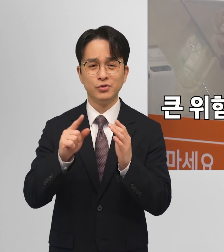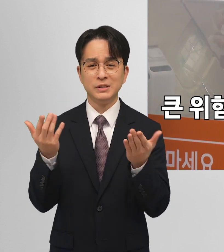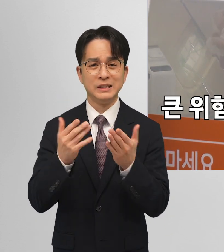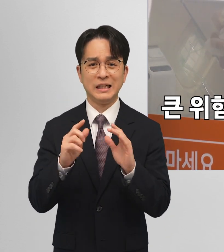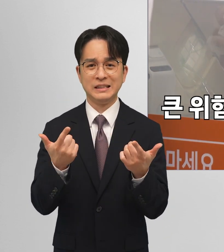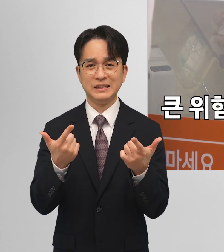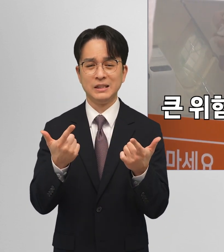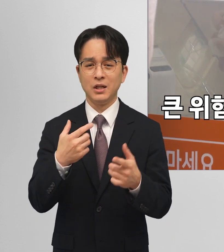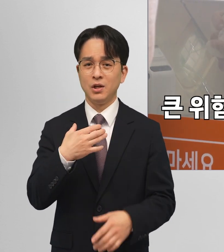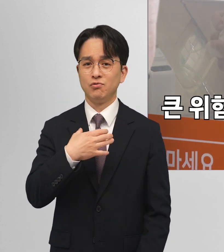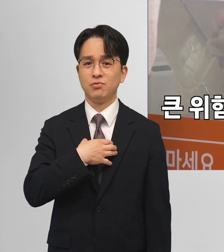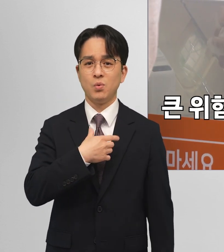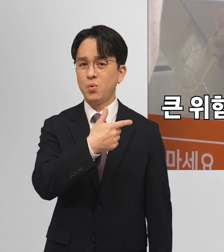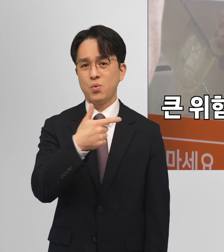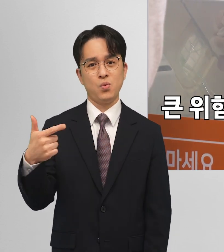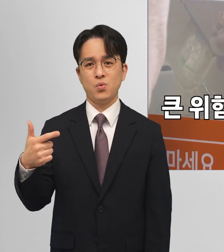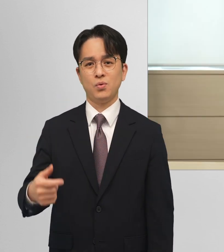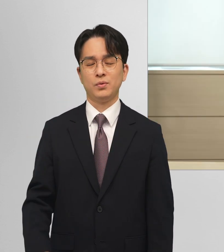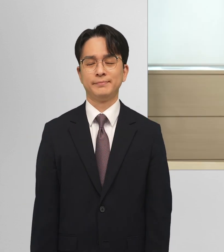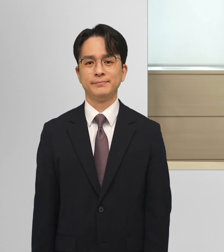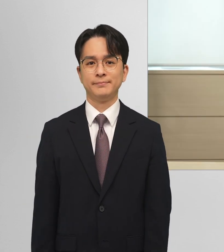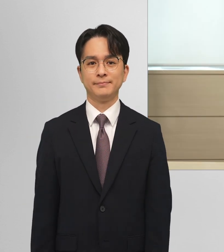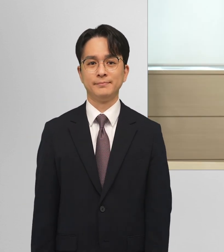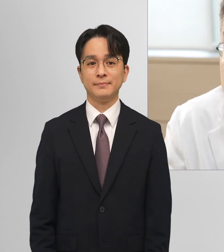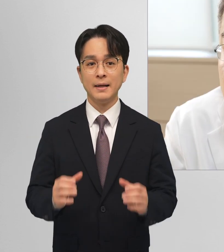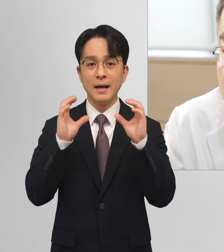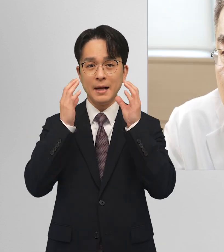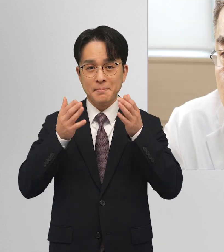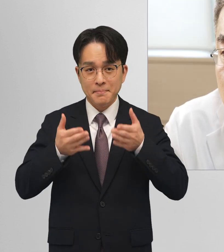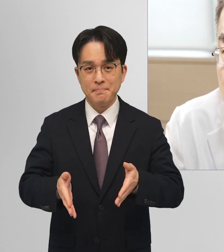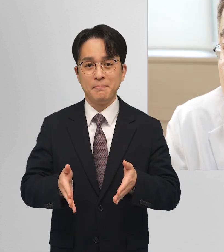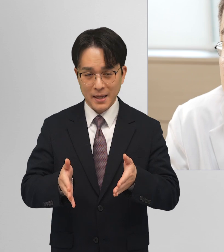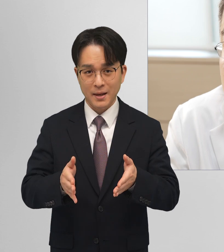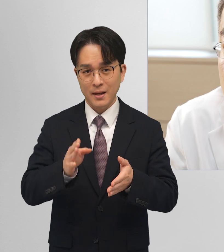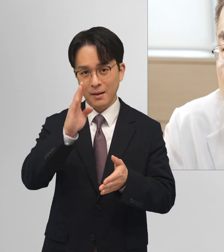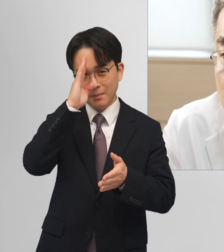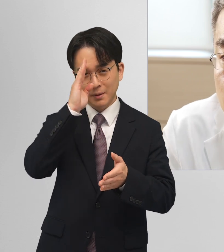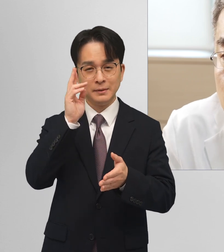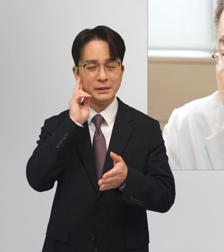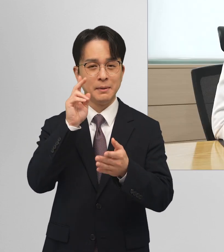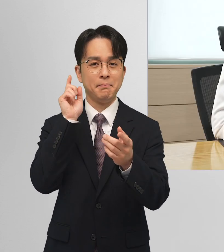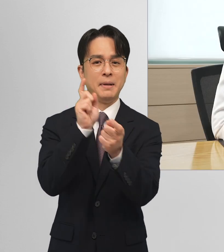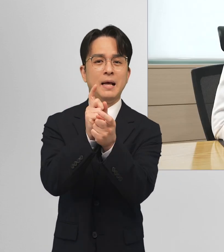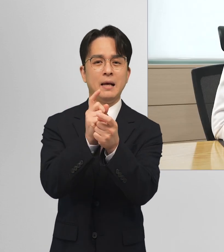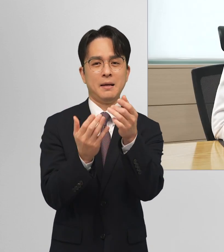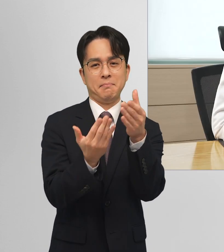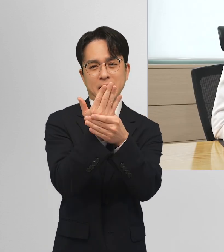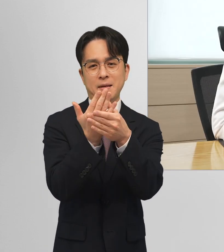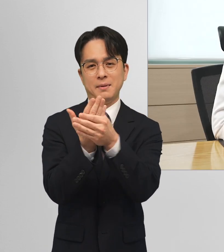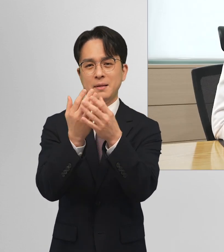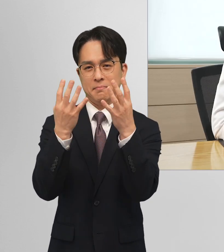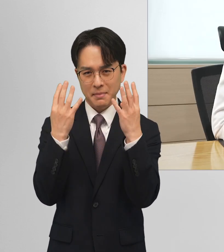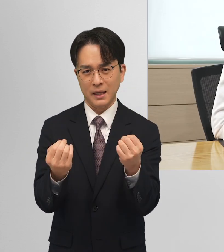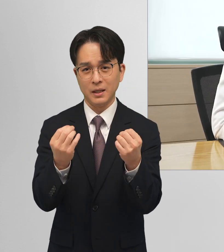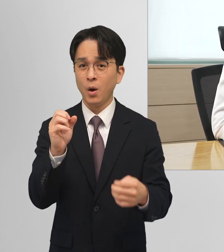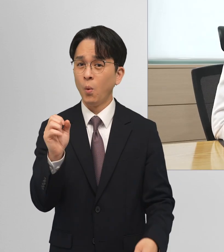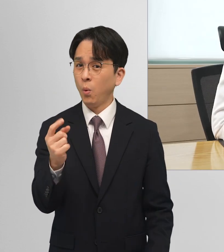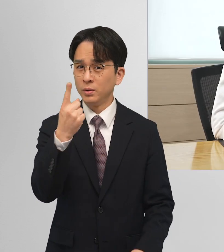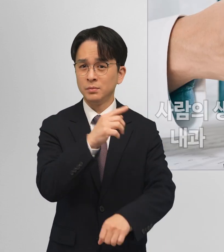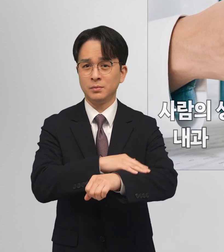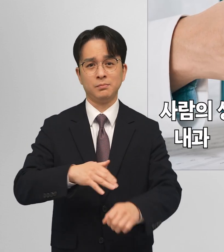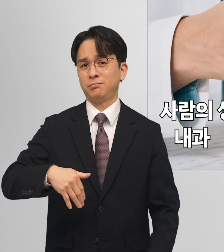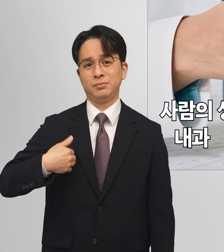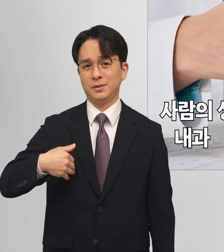큰 위험성을 가지고 있는 의료 행위입니다. 중대 질환은 안타깝게도 계속 발생하고 있고 그 원인도 알 수 없는 경우가